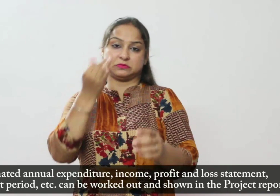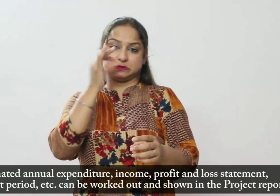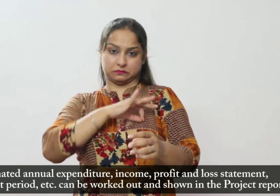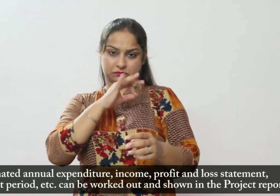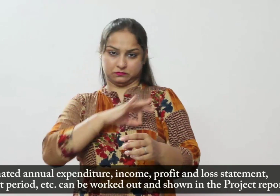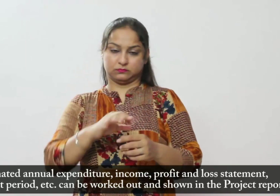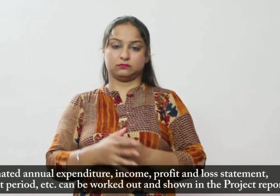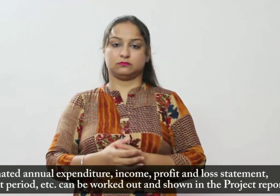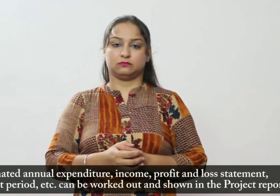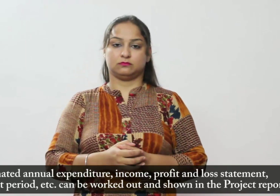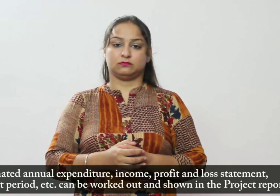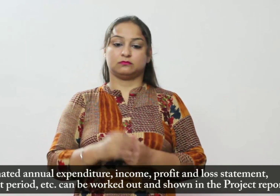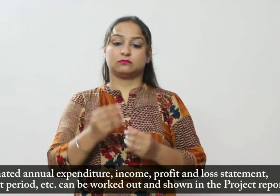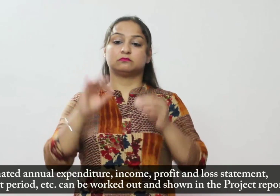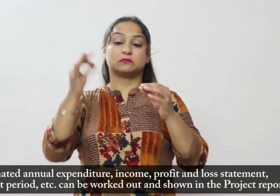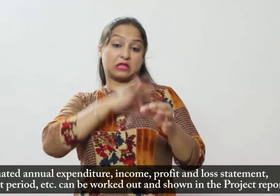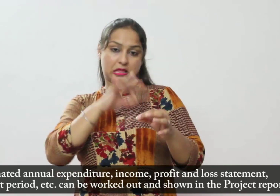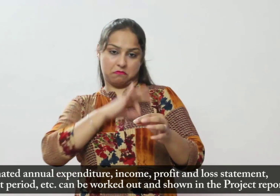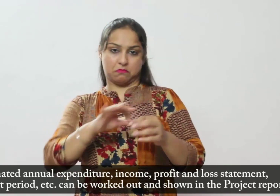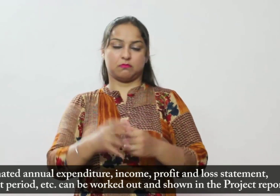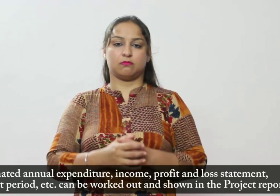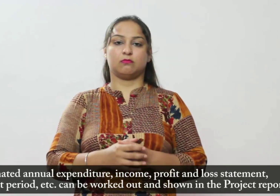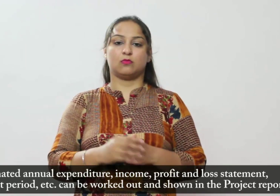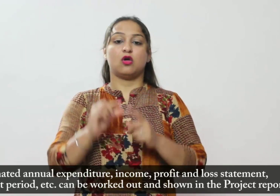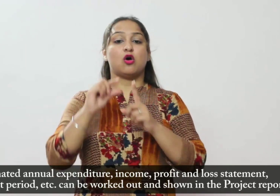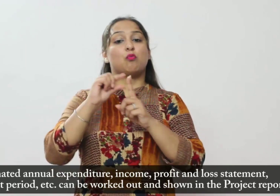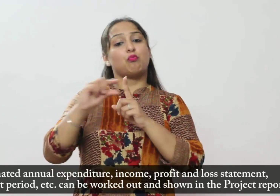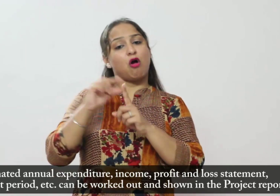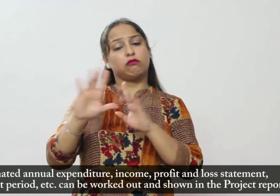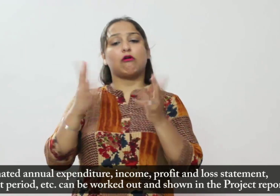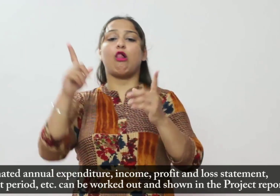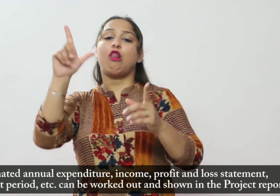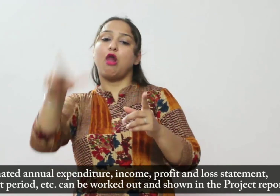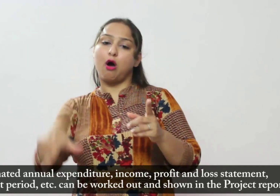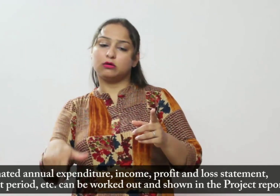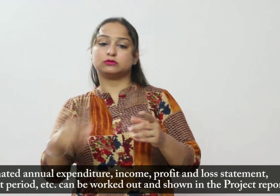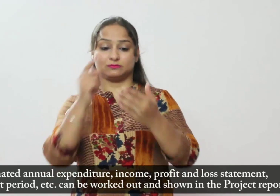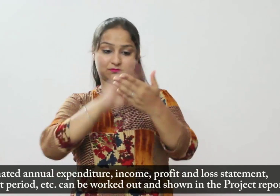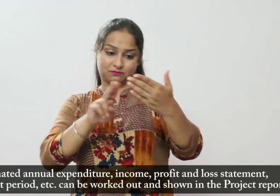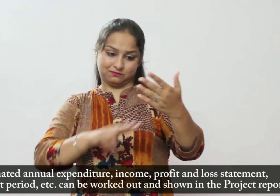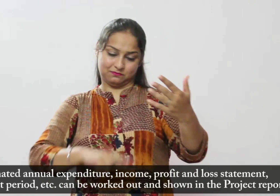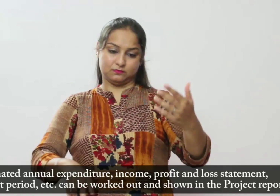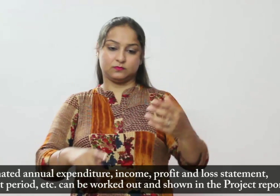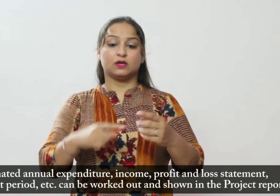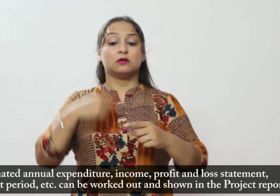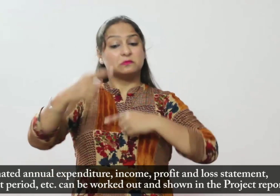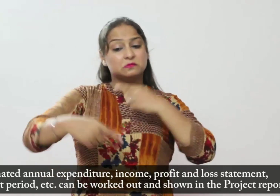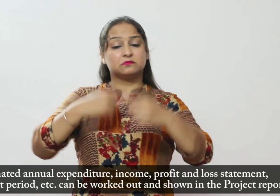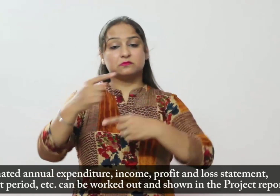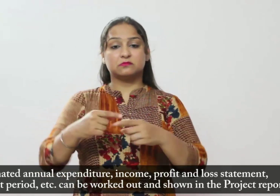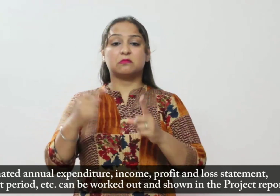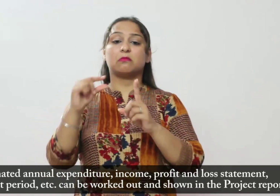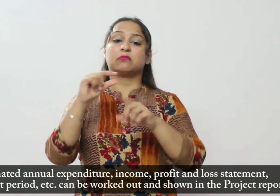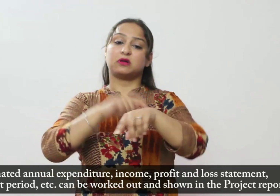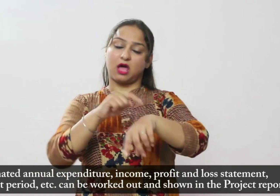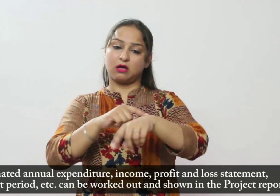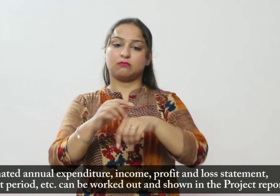ऋण की आवश्यकता, अनुमानित वार्षिक व्यय, आय, लाभ और हानि विवरण, पुनः